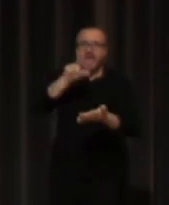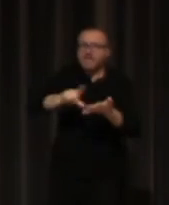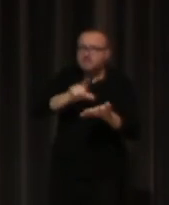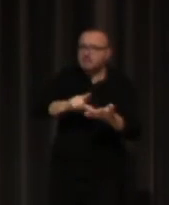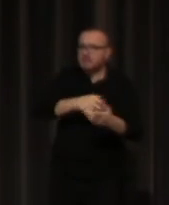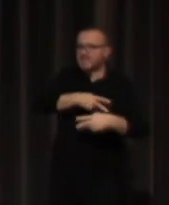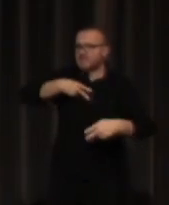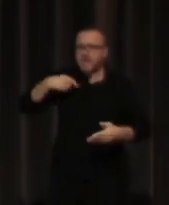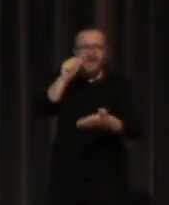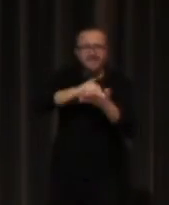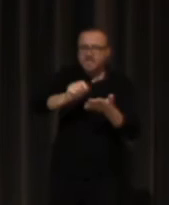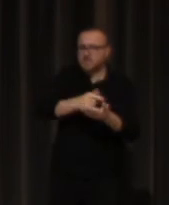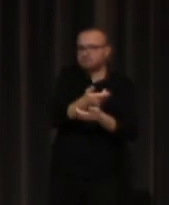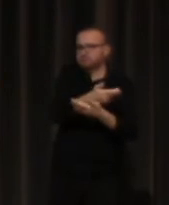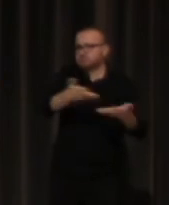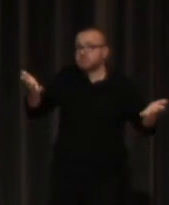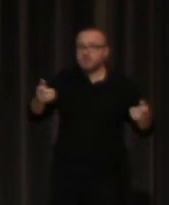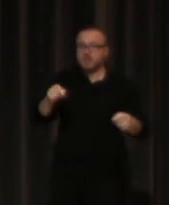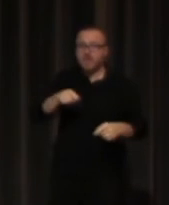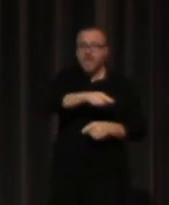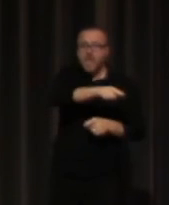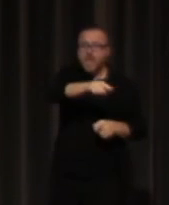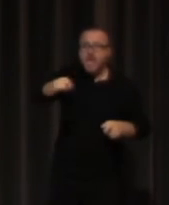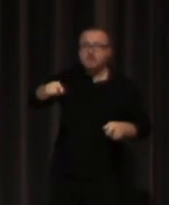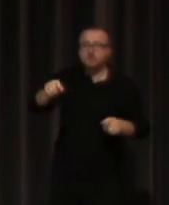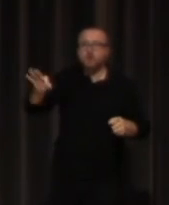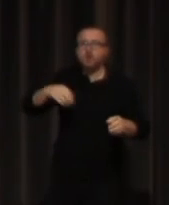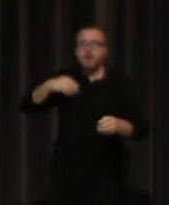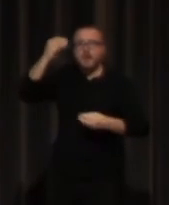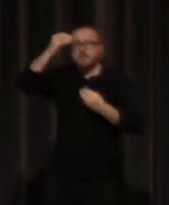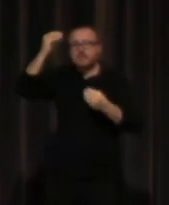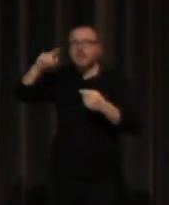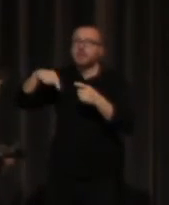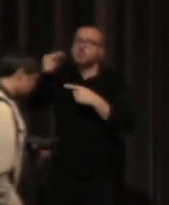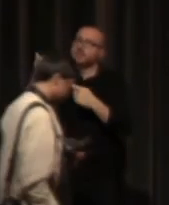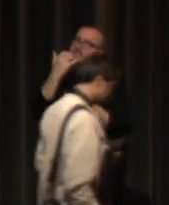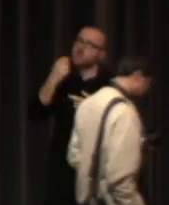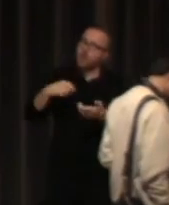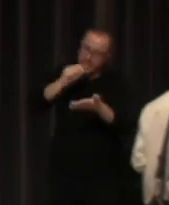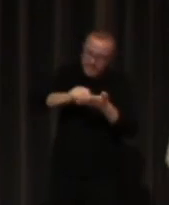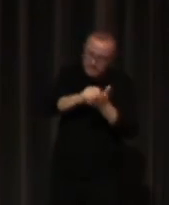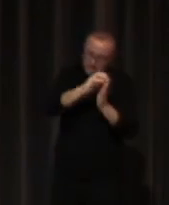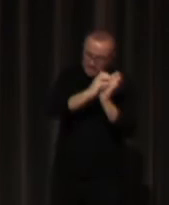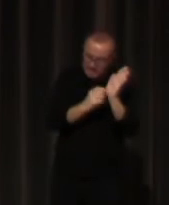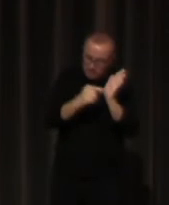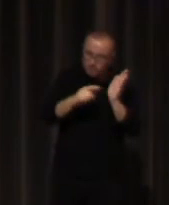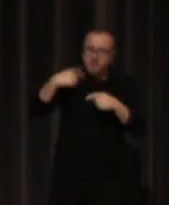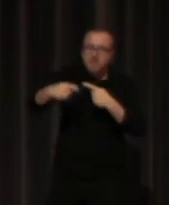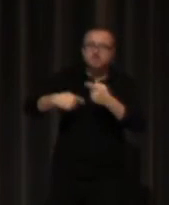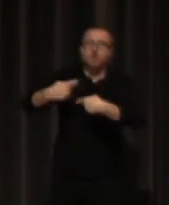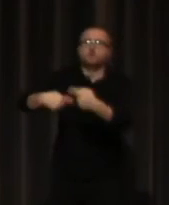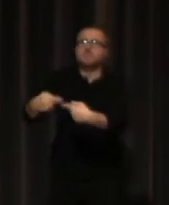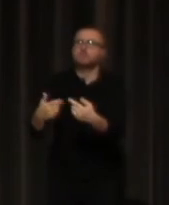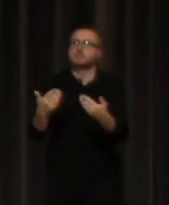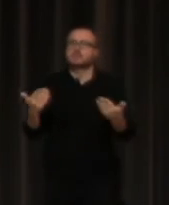que escriuen perquè calculen quin efecte provocaran, perquè calculen quines novel·les es llegeixen avui, si